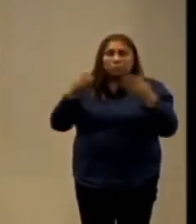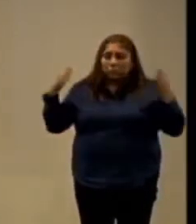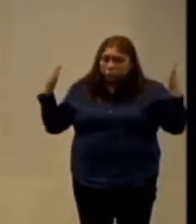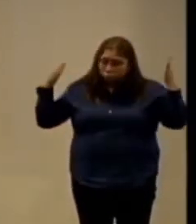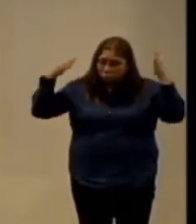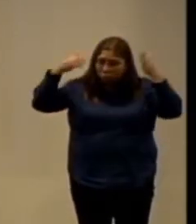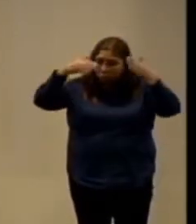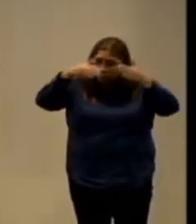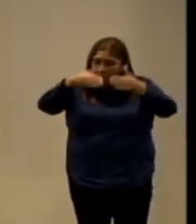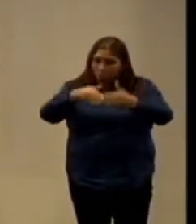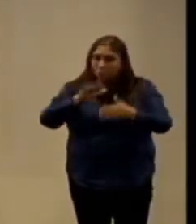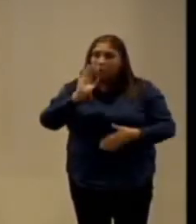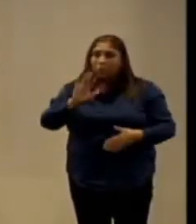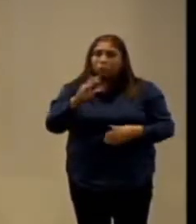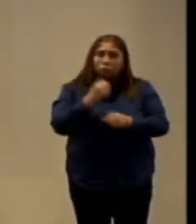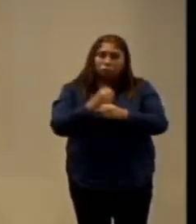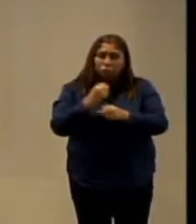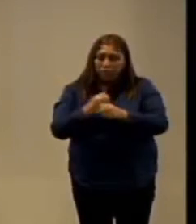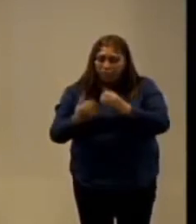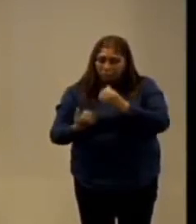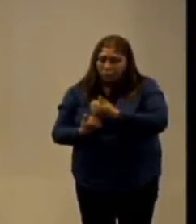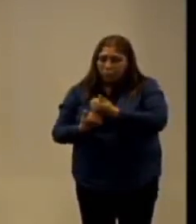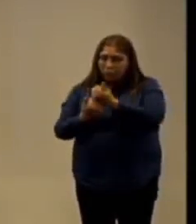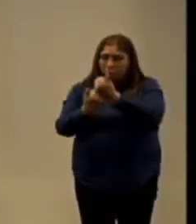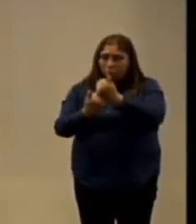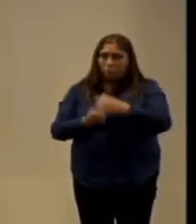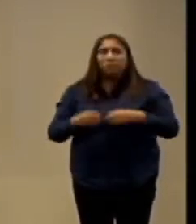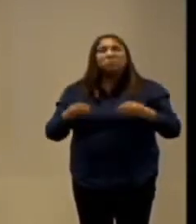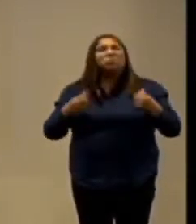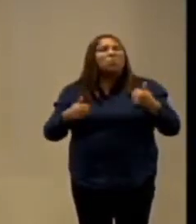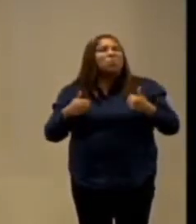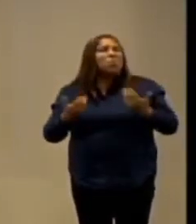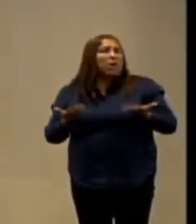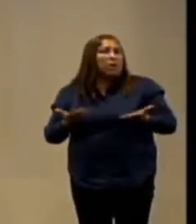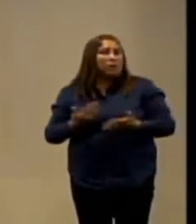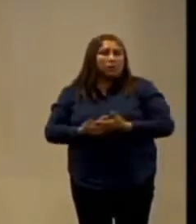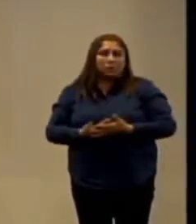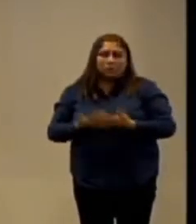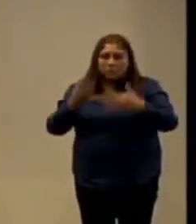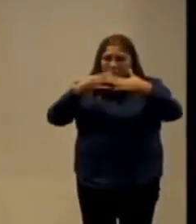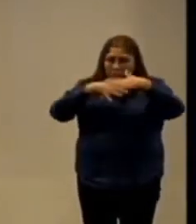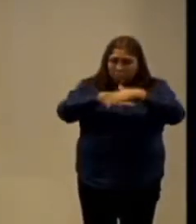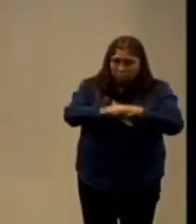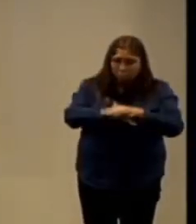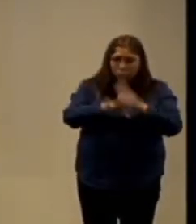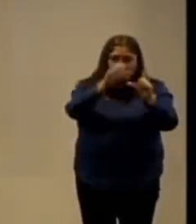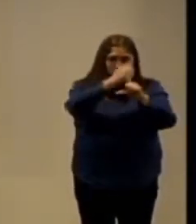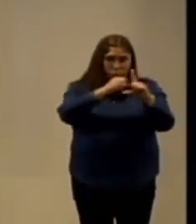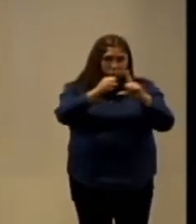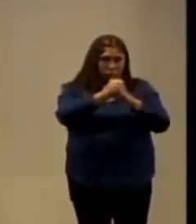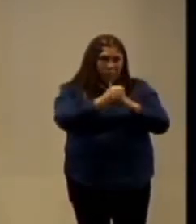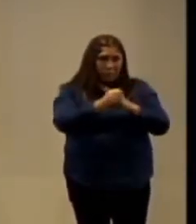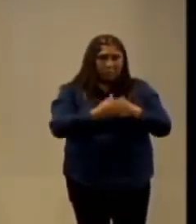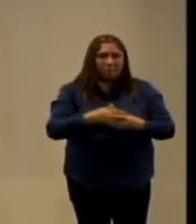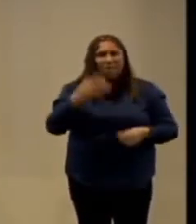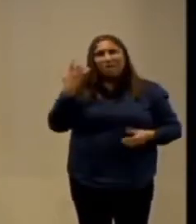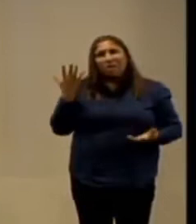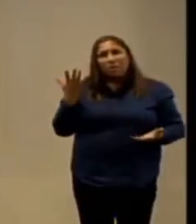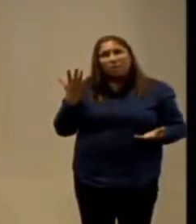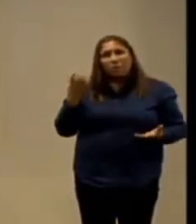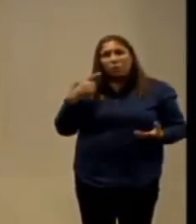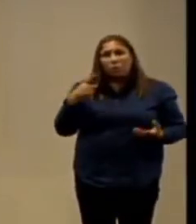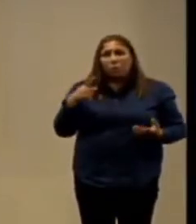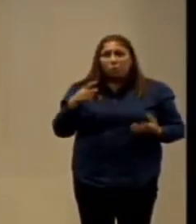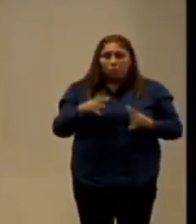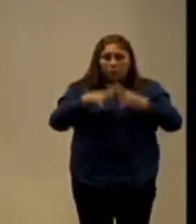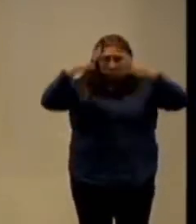en el diseño de su intervención, en el diseño de sus becas, es justamente inclusión social, entendida como un paraguas